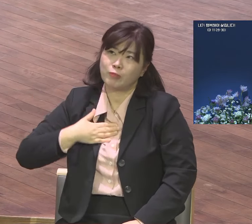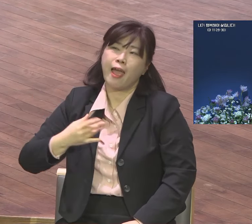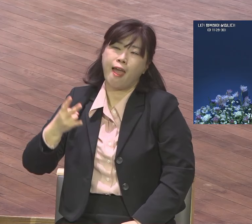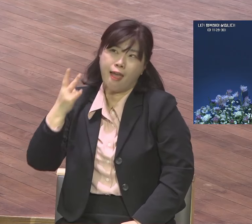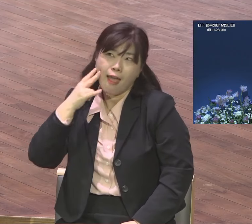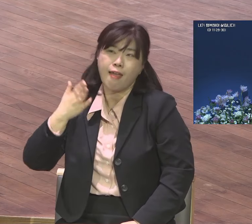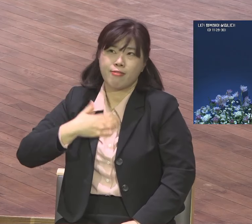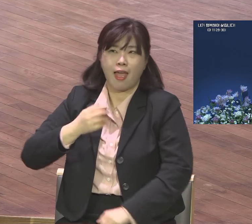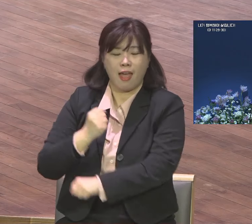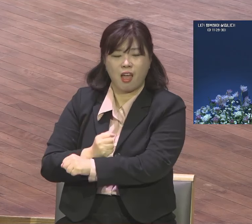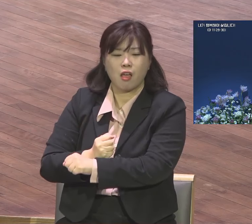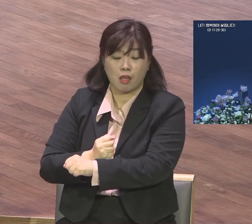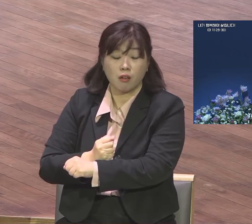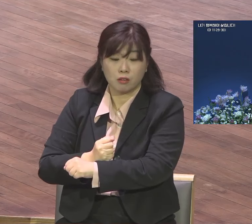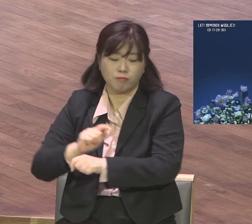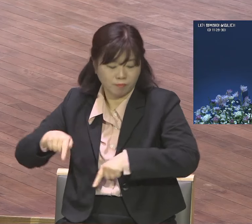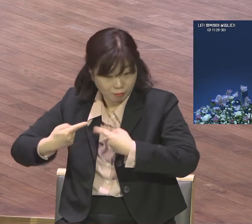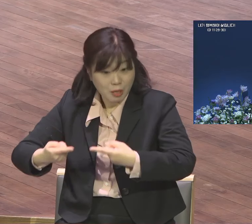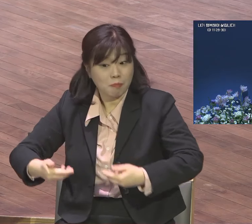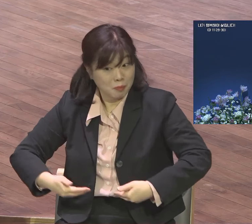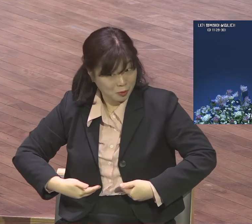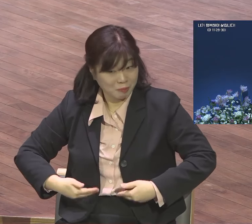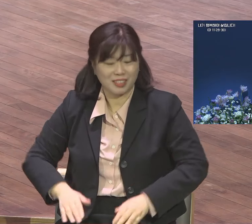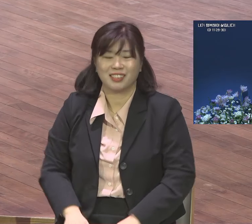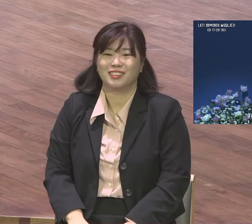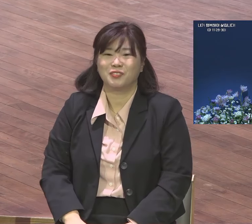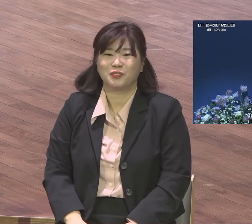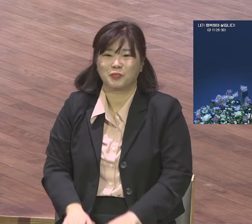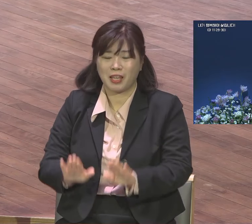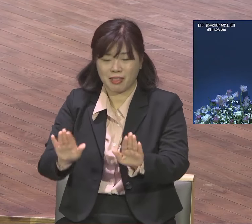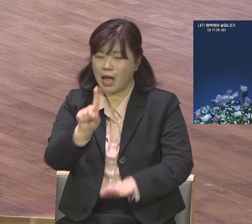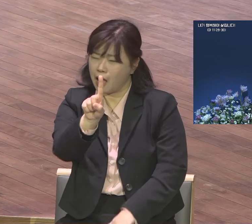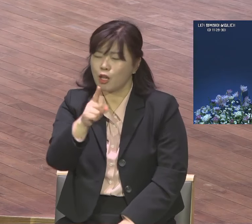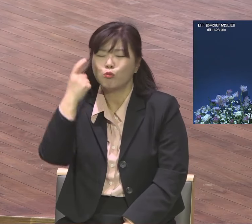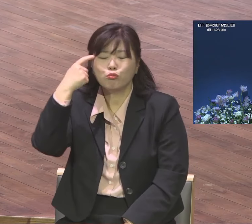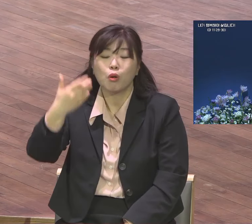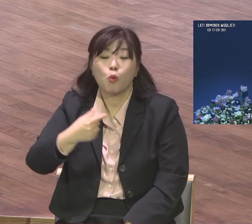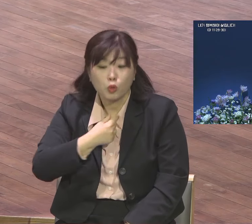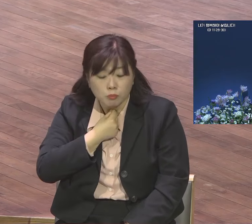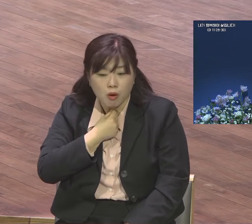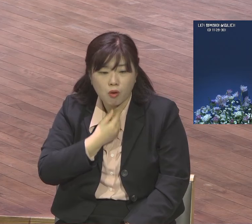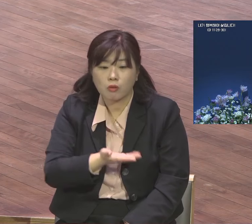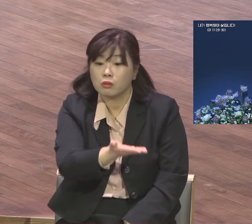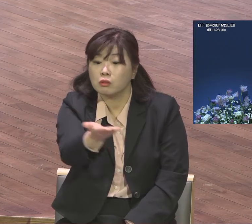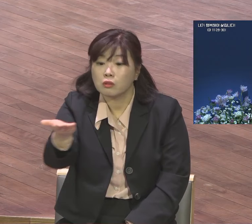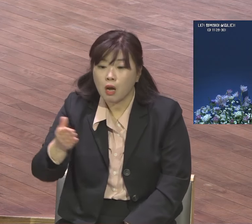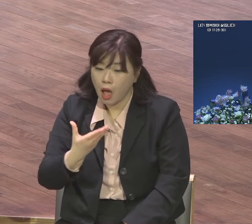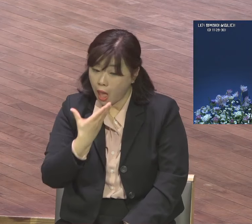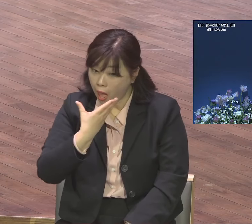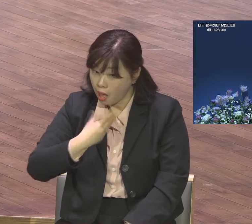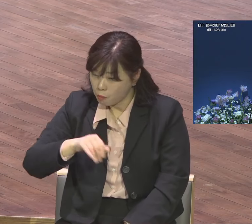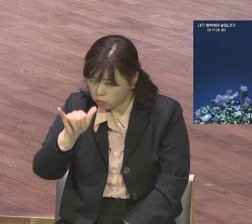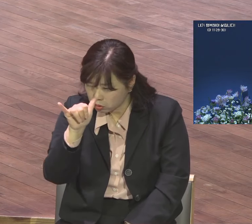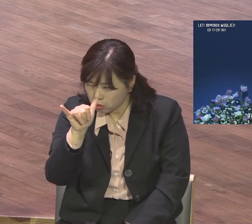행복하십니까? 아멘. 정말 행복하십니까? 아멘. 아, 역시 또 확실합니다.